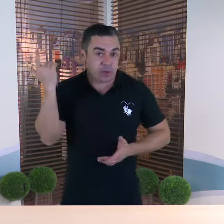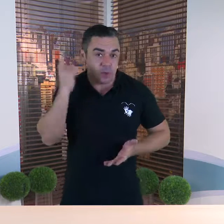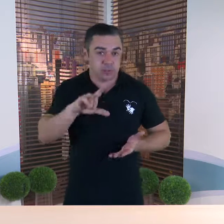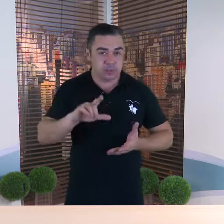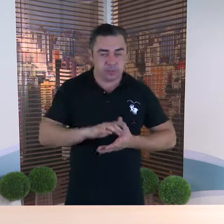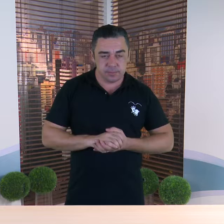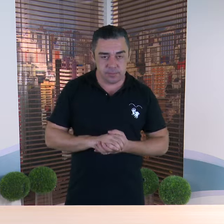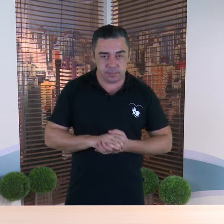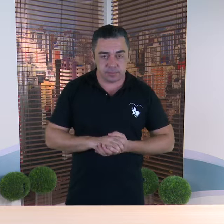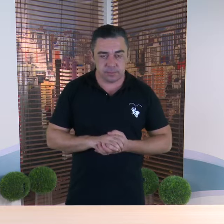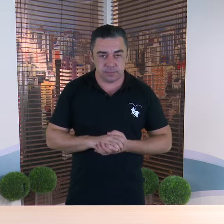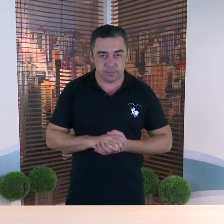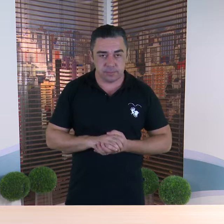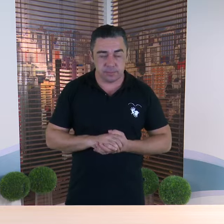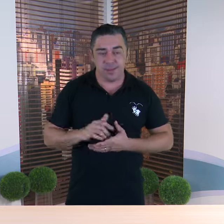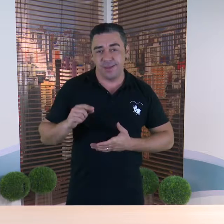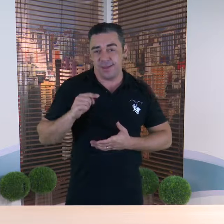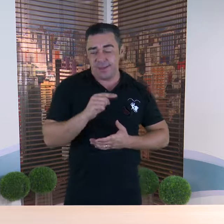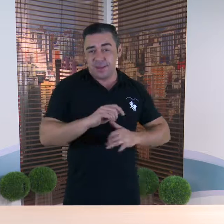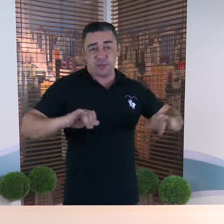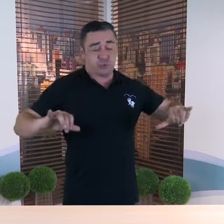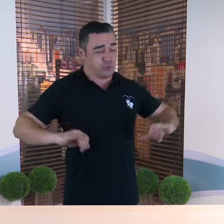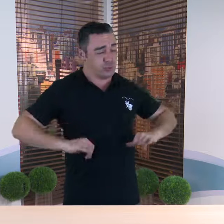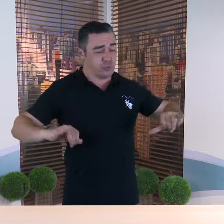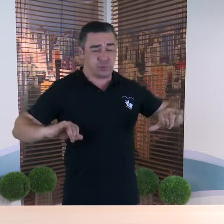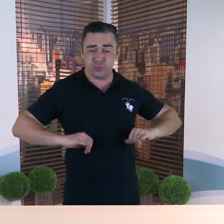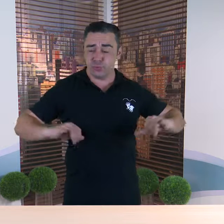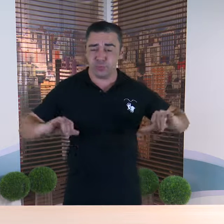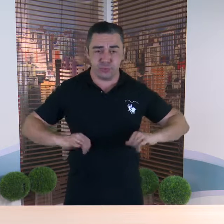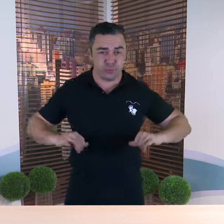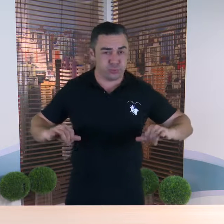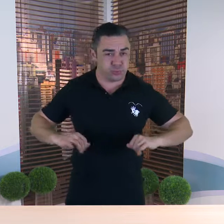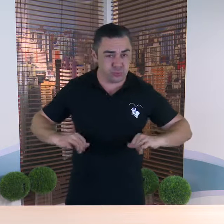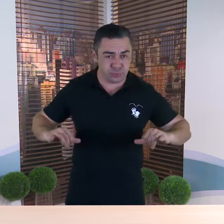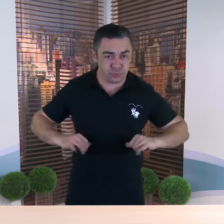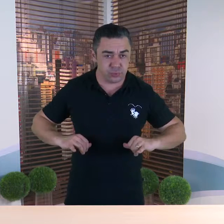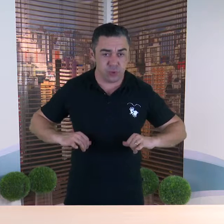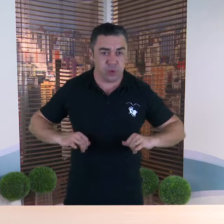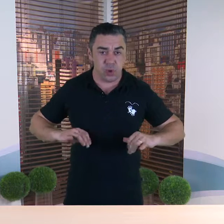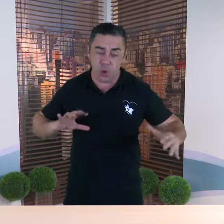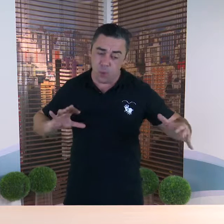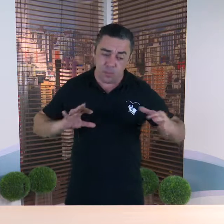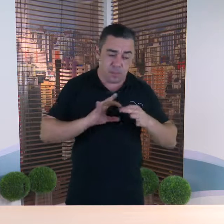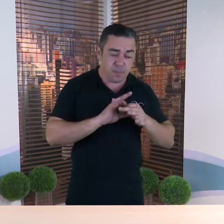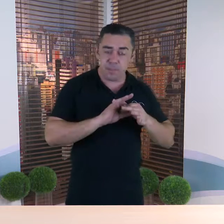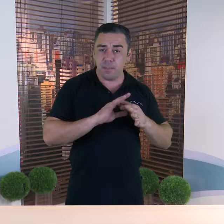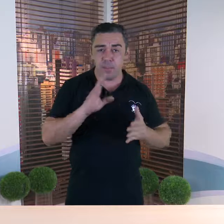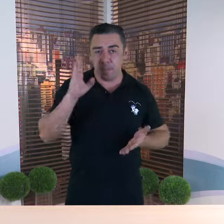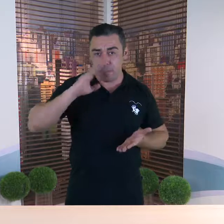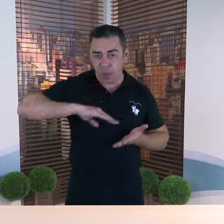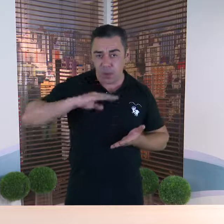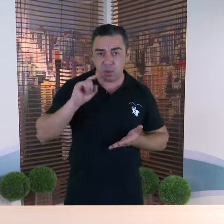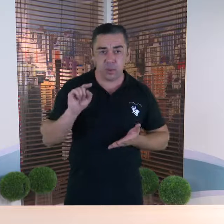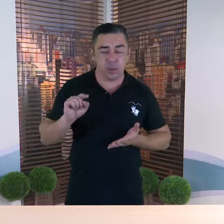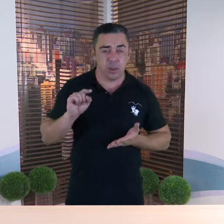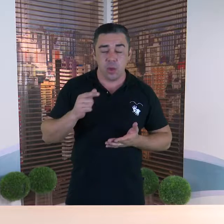seu empreendimento. Com respeito ao sofrimento de Jó, o mal aparece associado a Satanás, mesmo